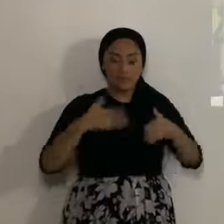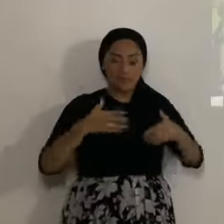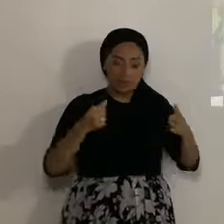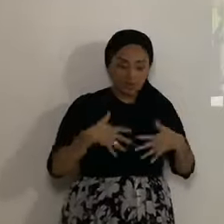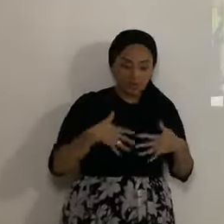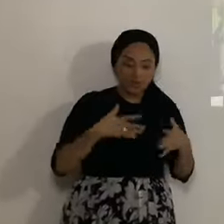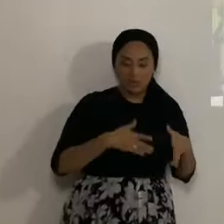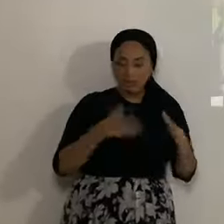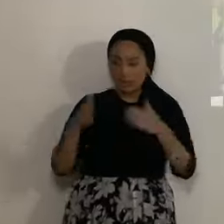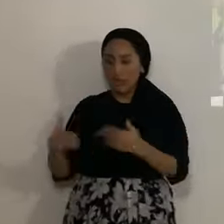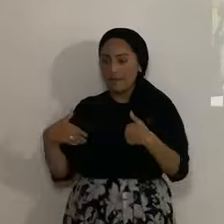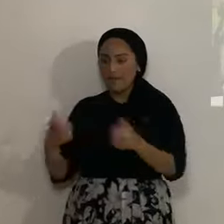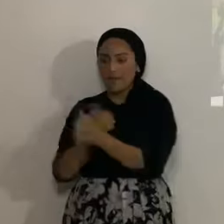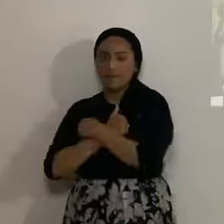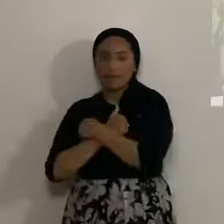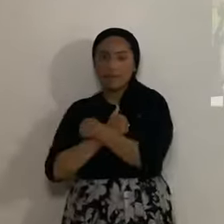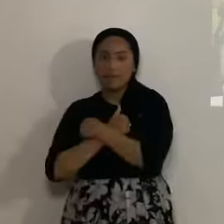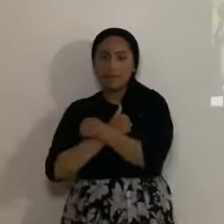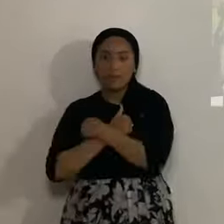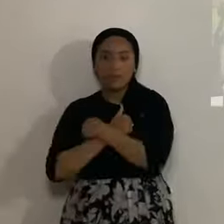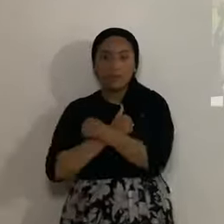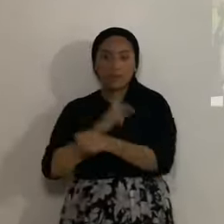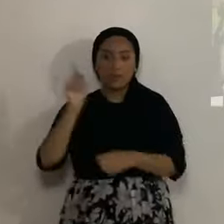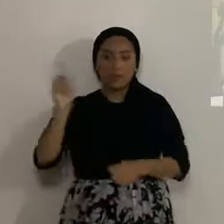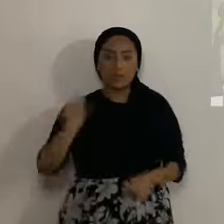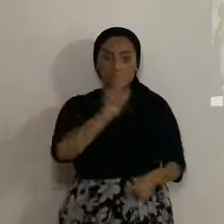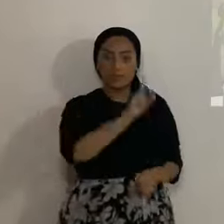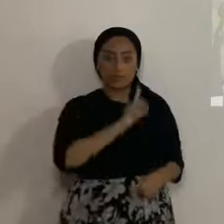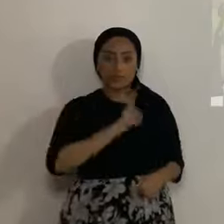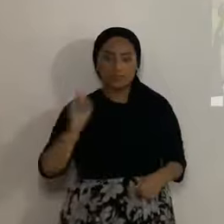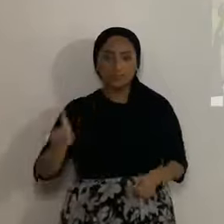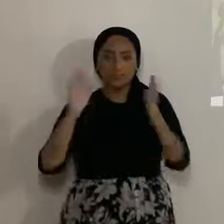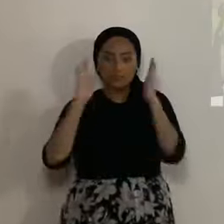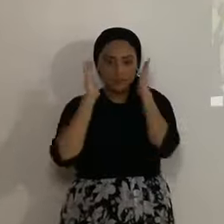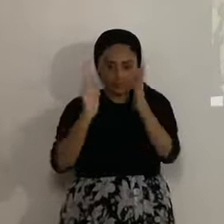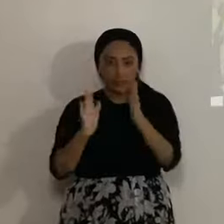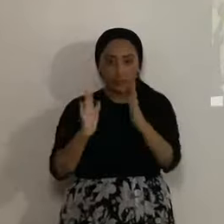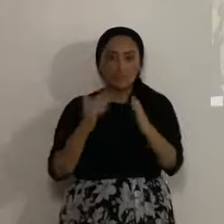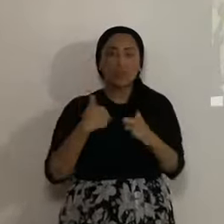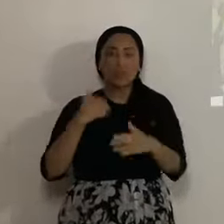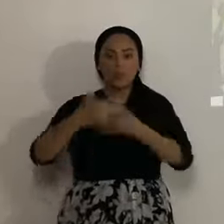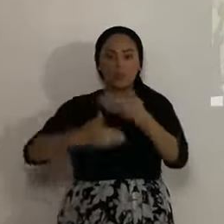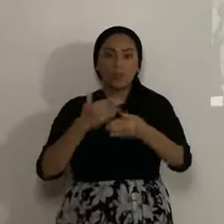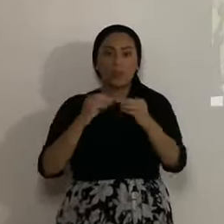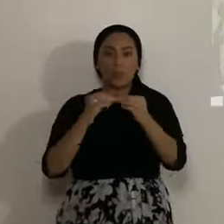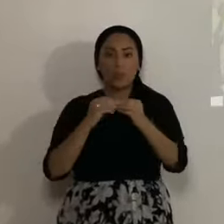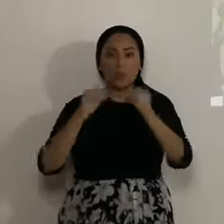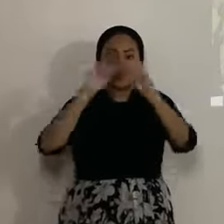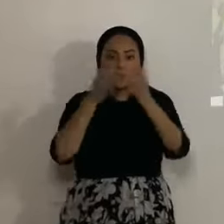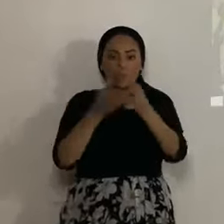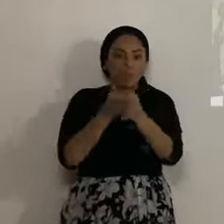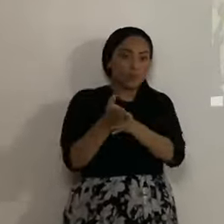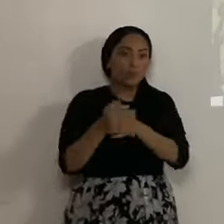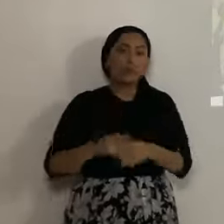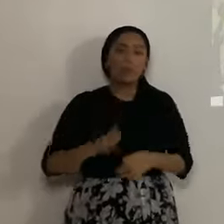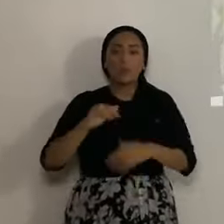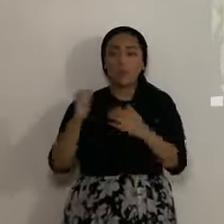miedo, por otro lado tenemos el amor. Cada uno de ellos, pongan mucha atención, porque ya voy a ir despegando más a profundidad,